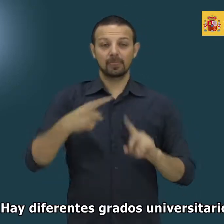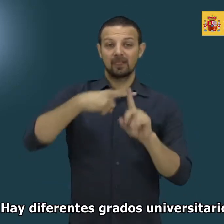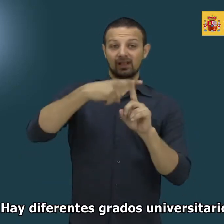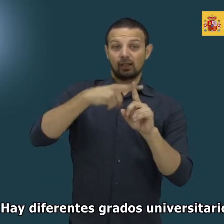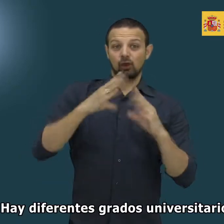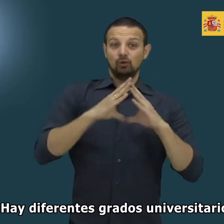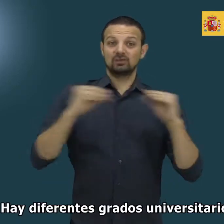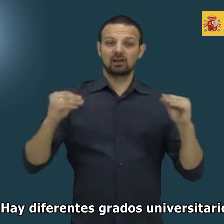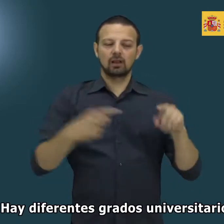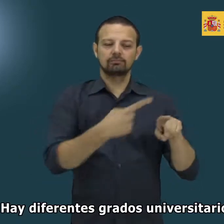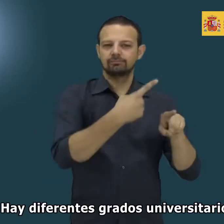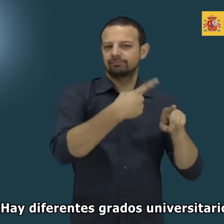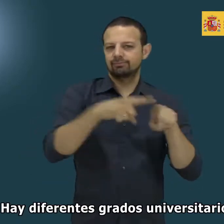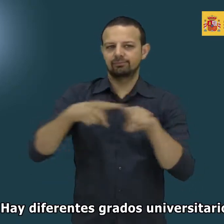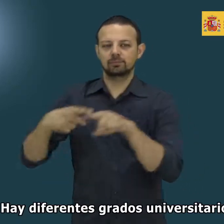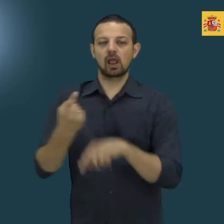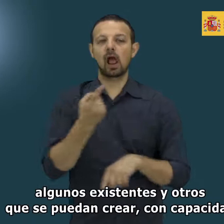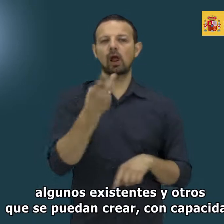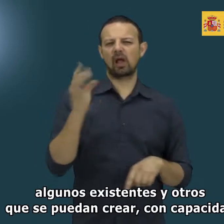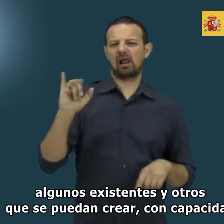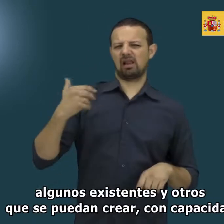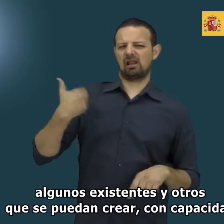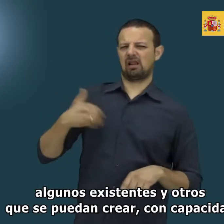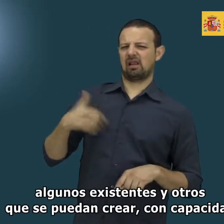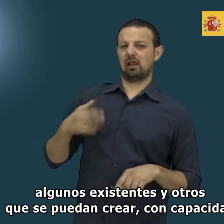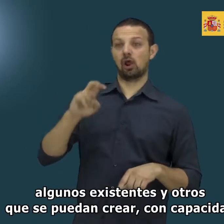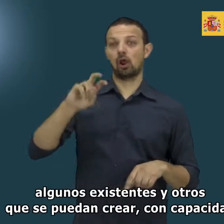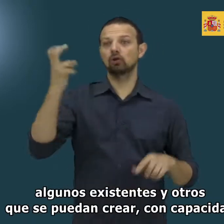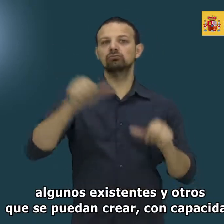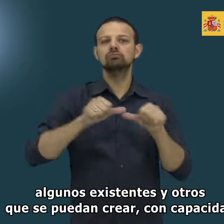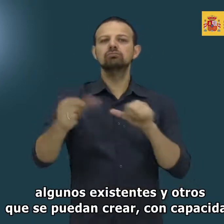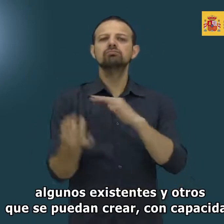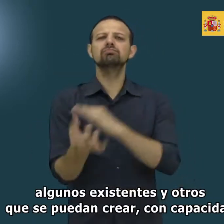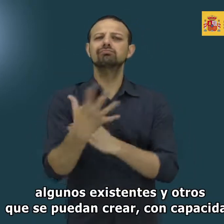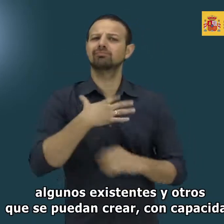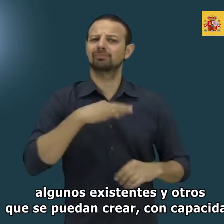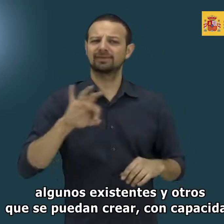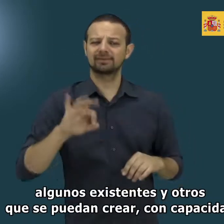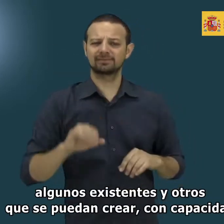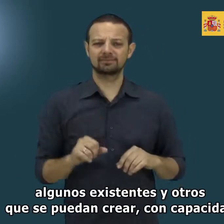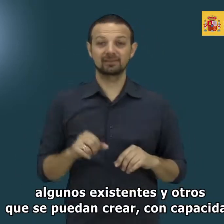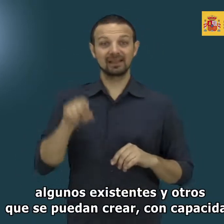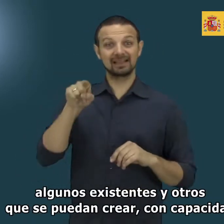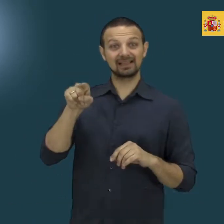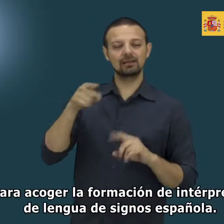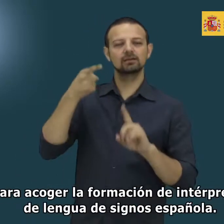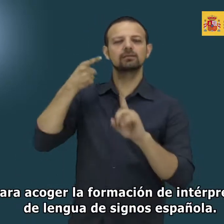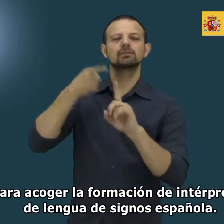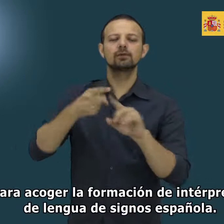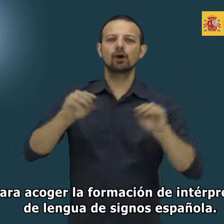Hay diferentes grados universitarios, algunos existentes y otros que se puedan crear, con capacidad para acoger la